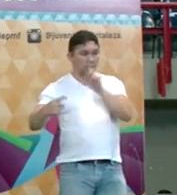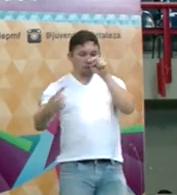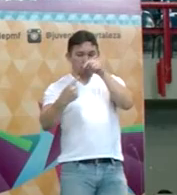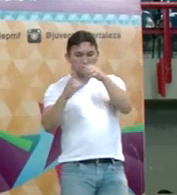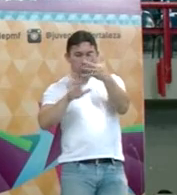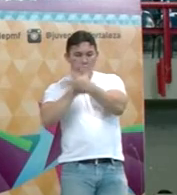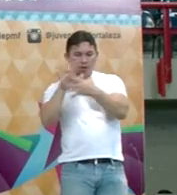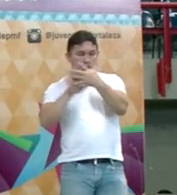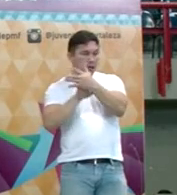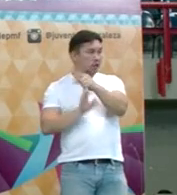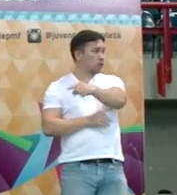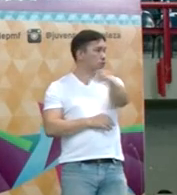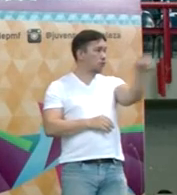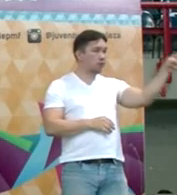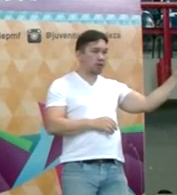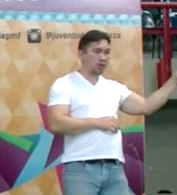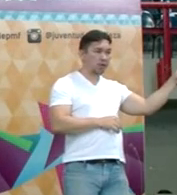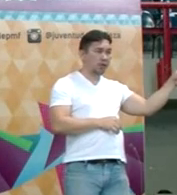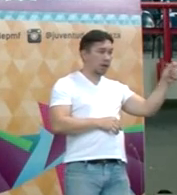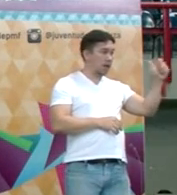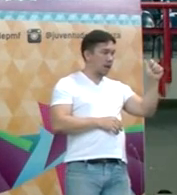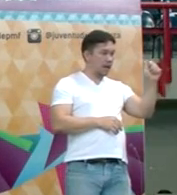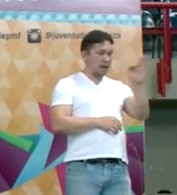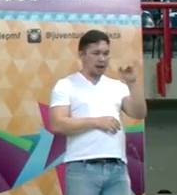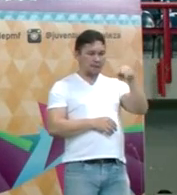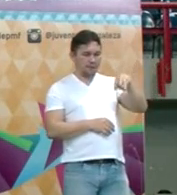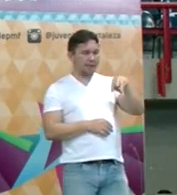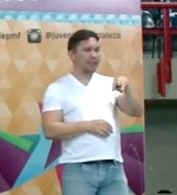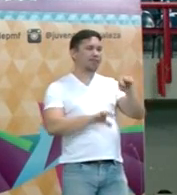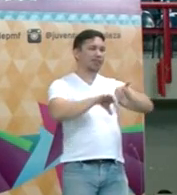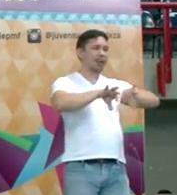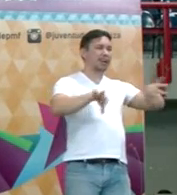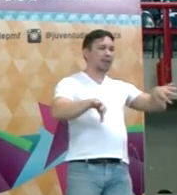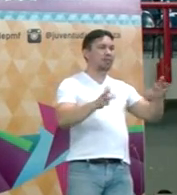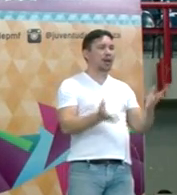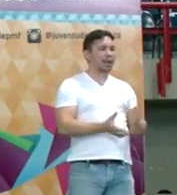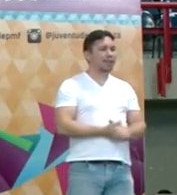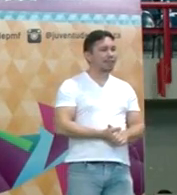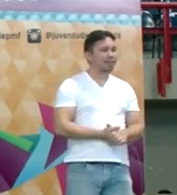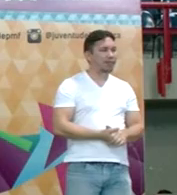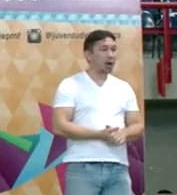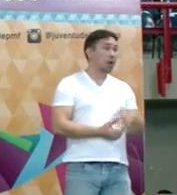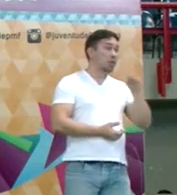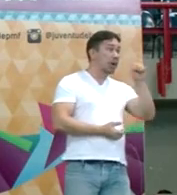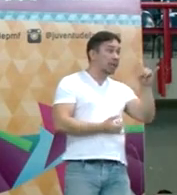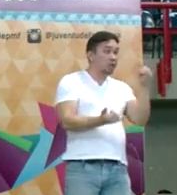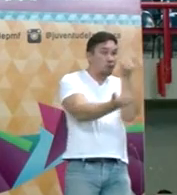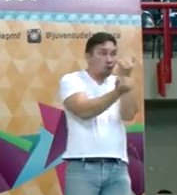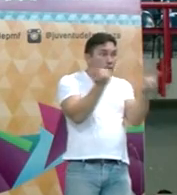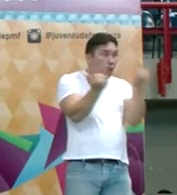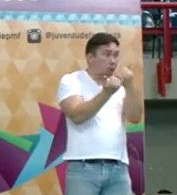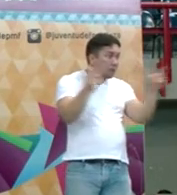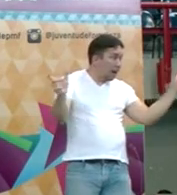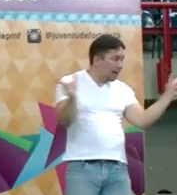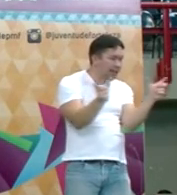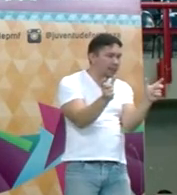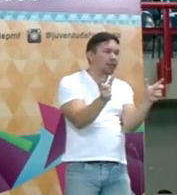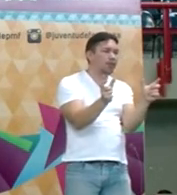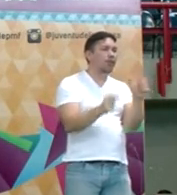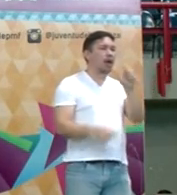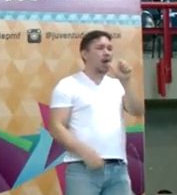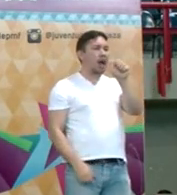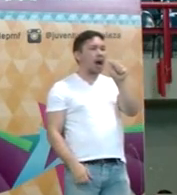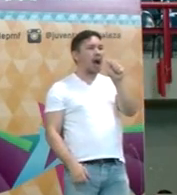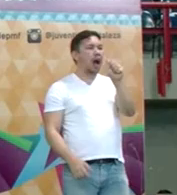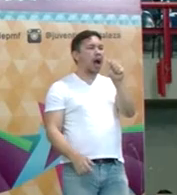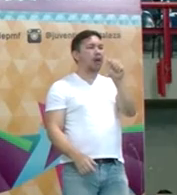de texto com vocês. Então esse afim, ele é separado, tá? Estou aqui a fim de,